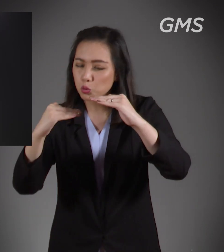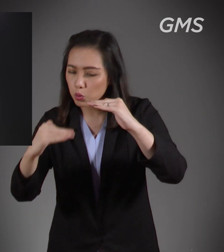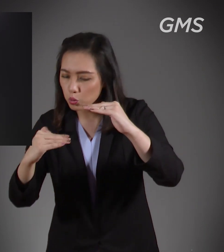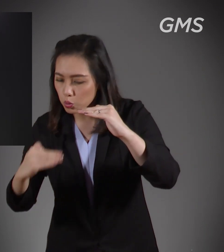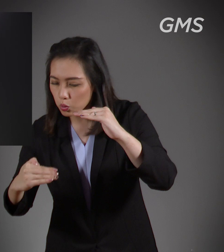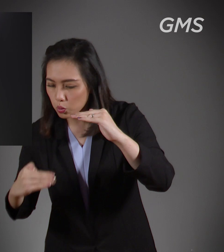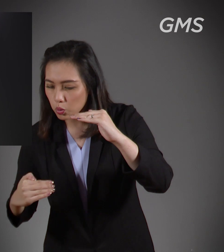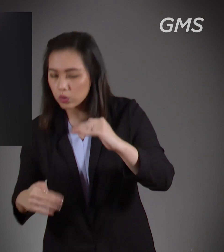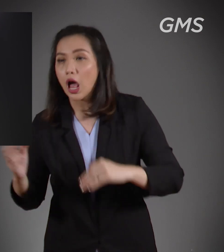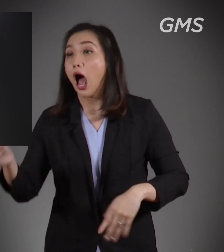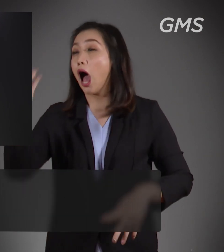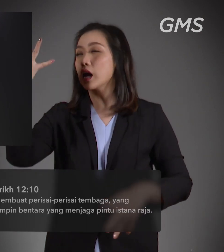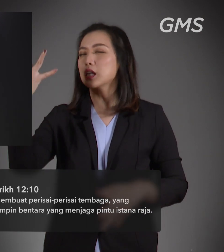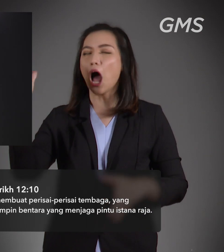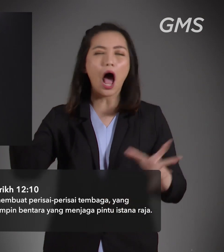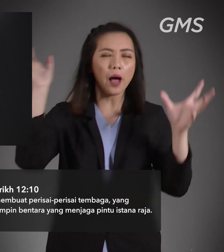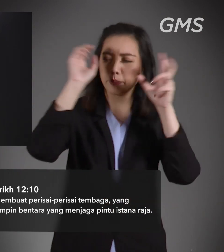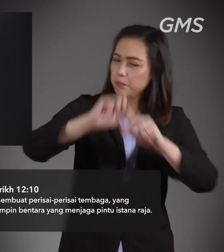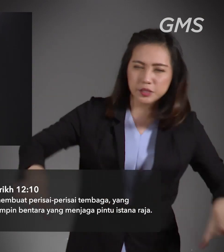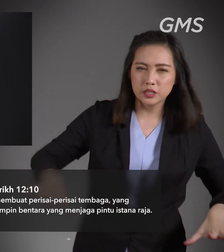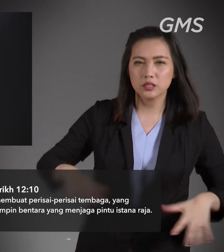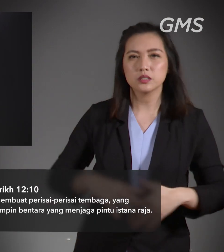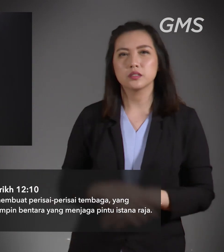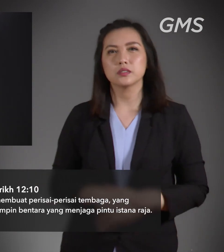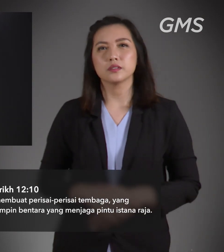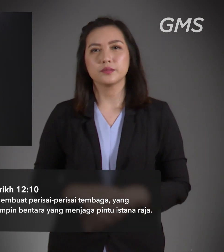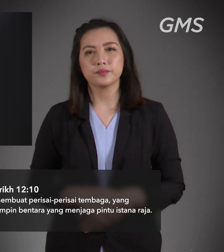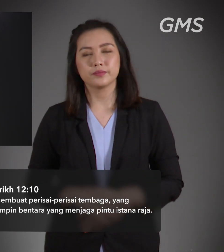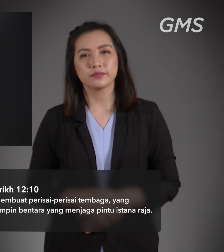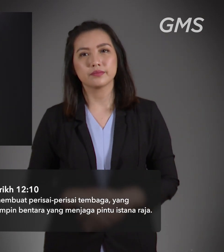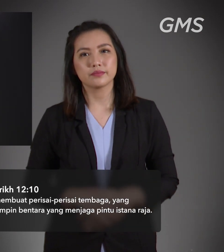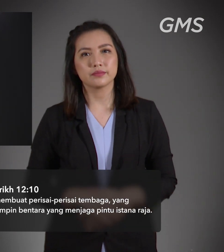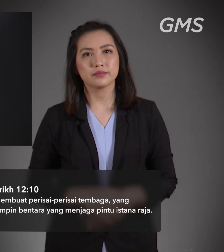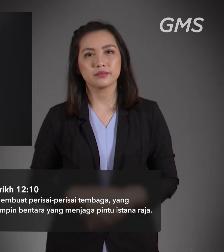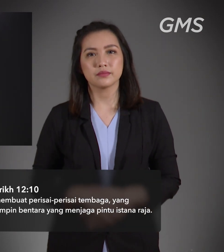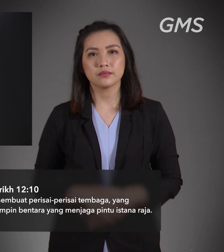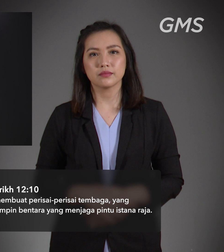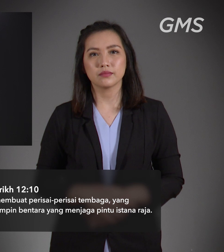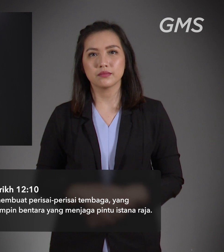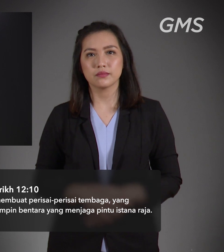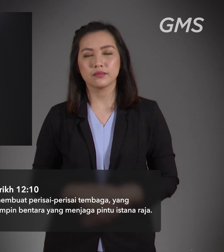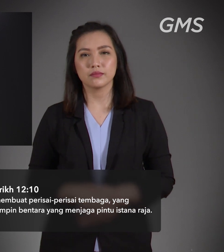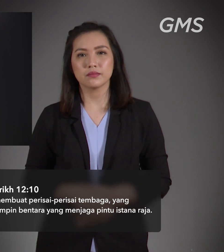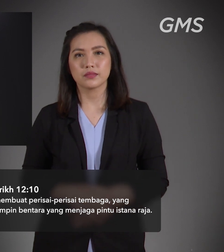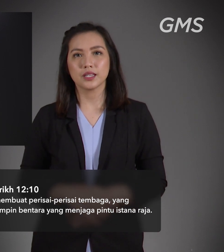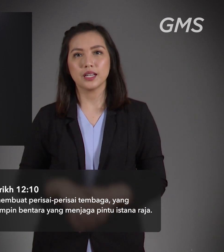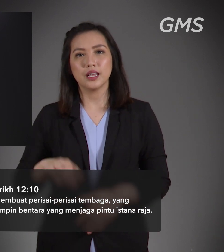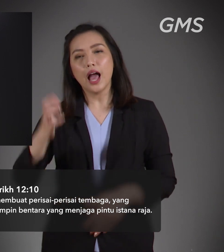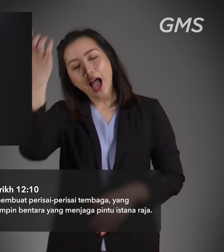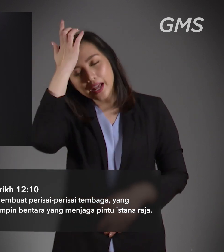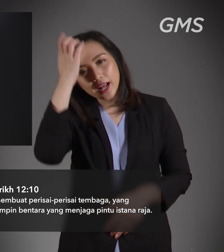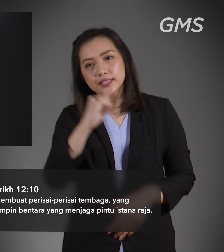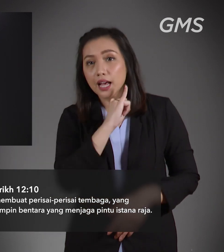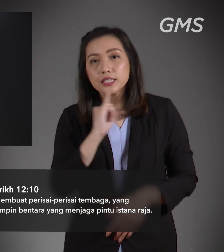ekonominya. Bayangin 2T dirampas diganti apa ayat 10 sebagai gantinya. Are you ready? Raja Rehabeam membuat perisai-perisai